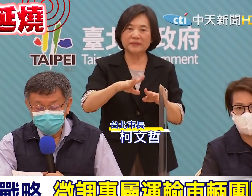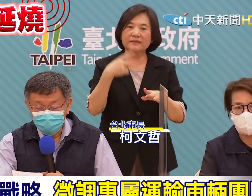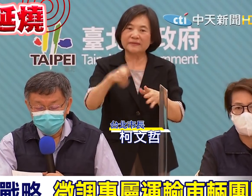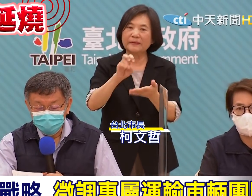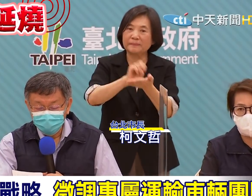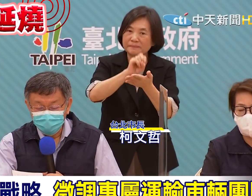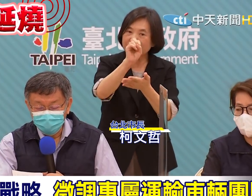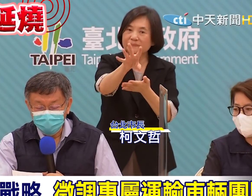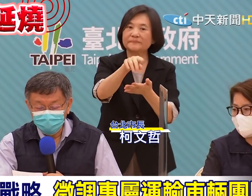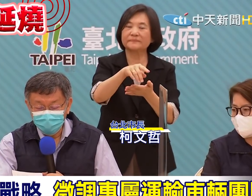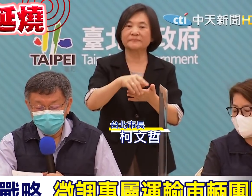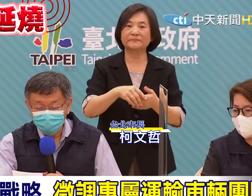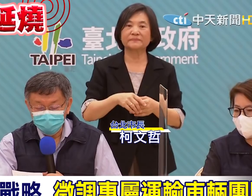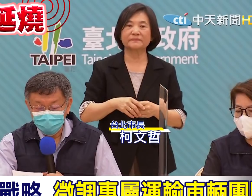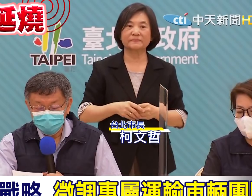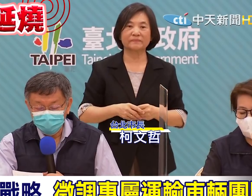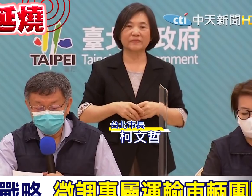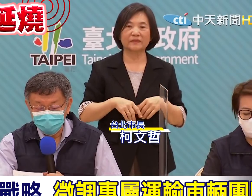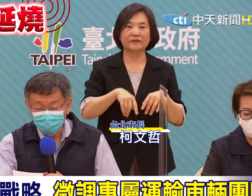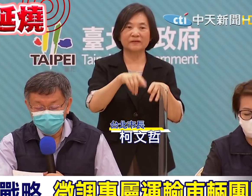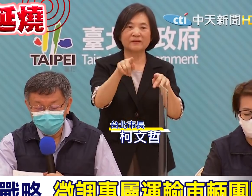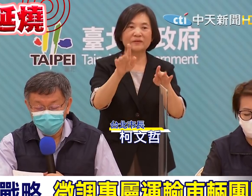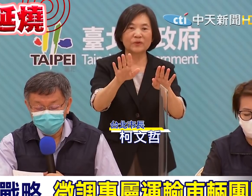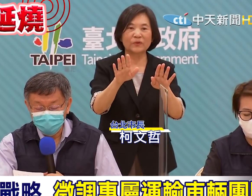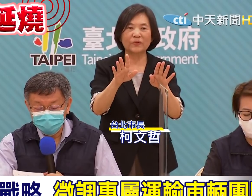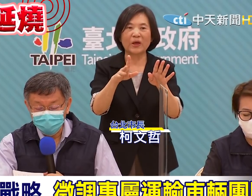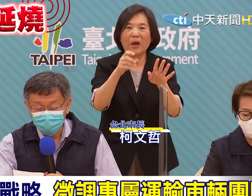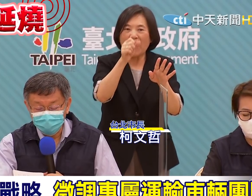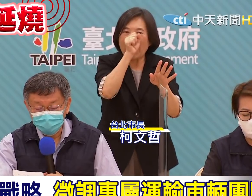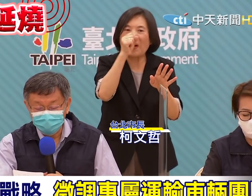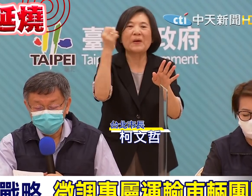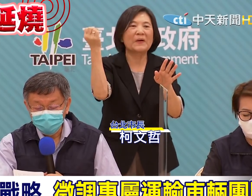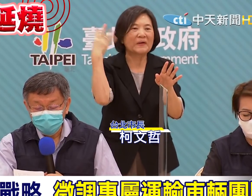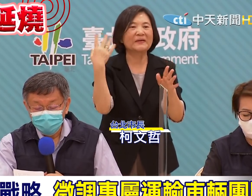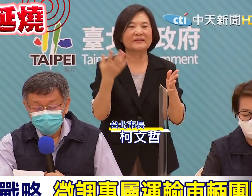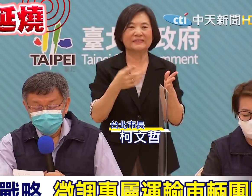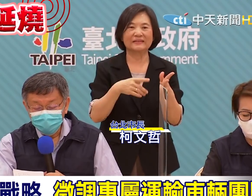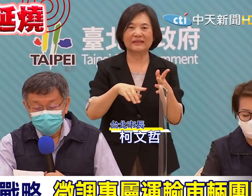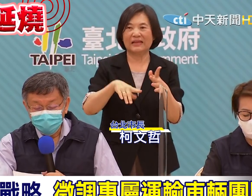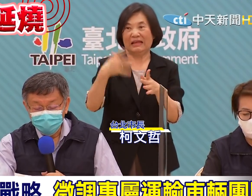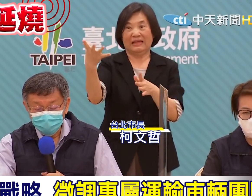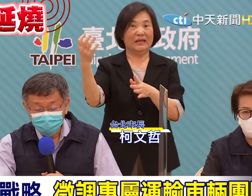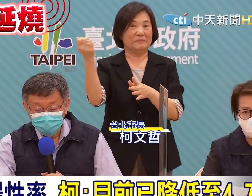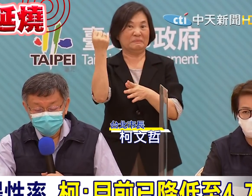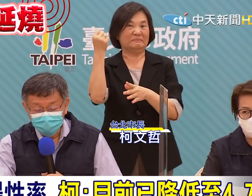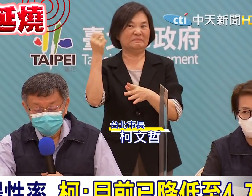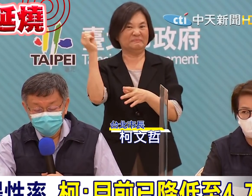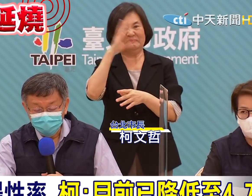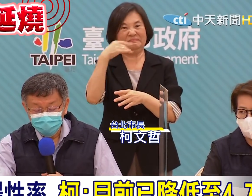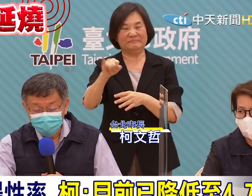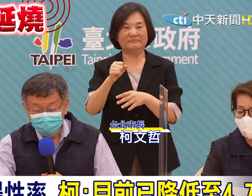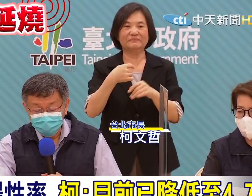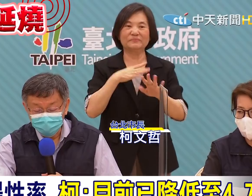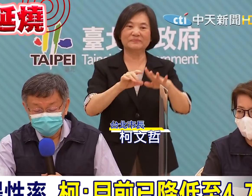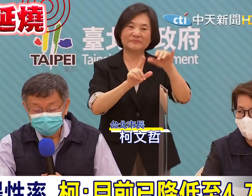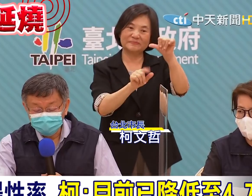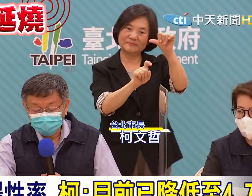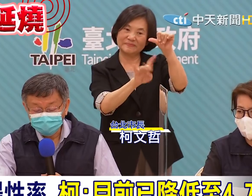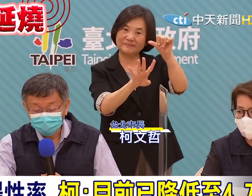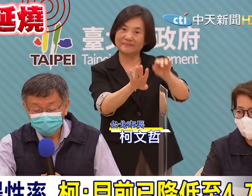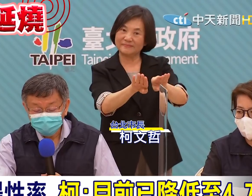告一大堆坏消息当中的一个好消息，你知道。事实上，我们从14号开始